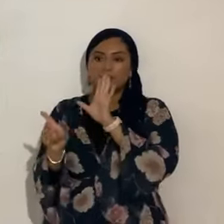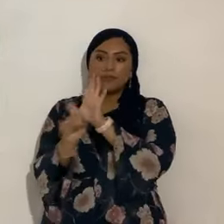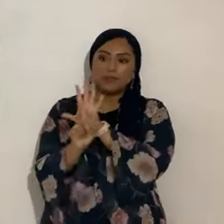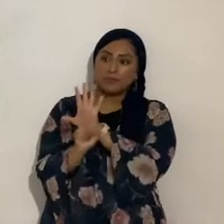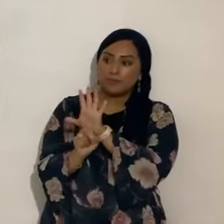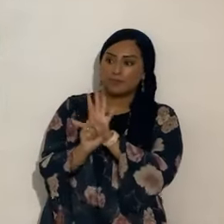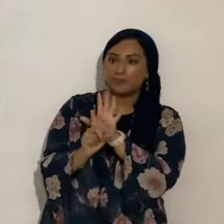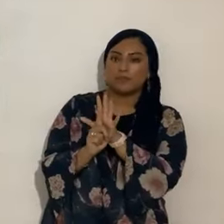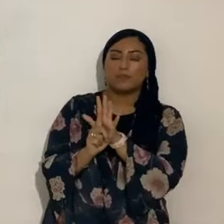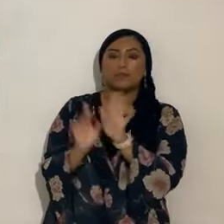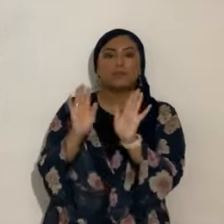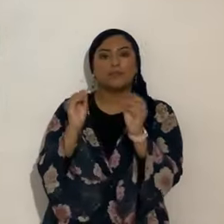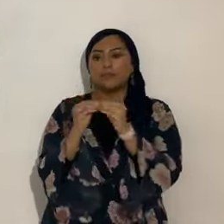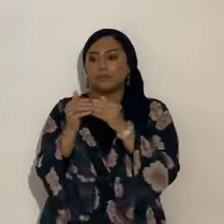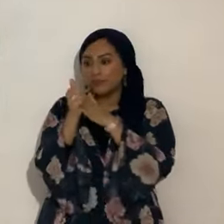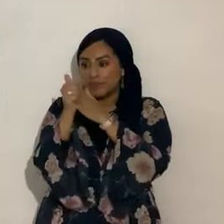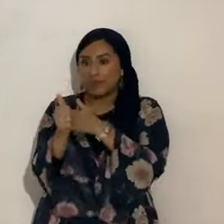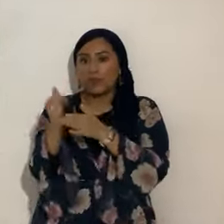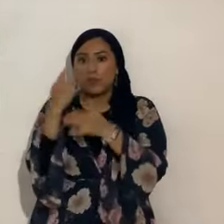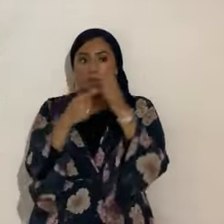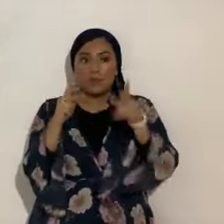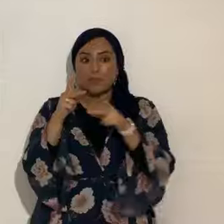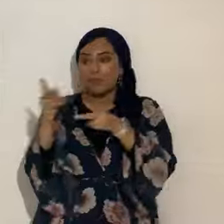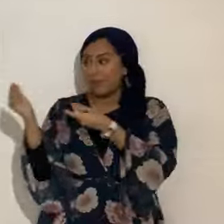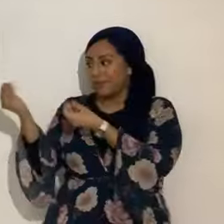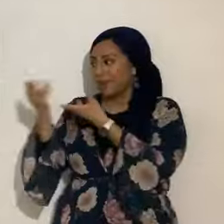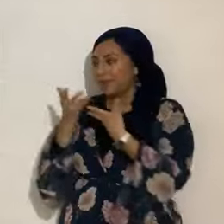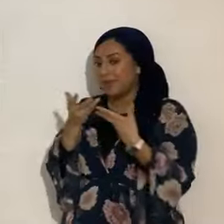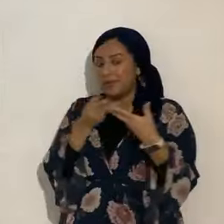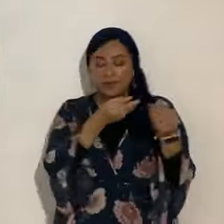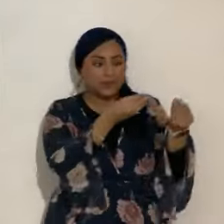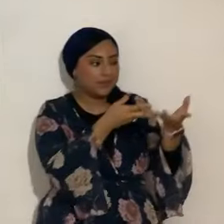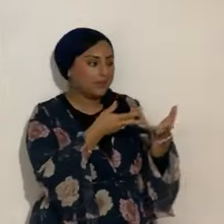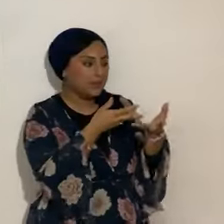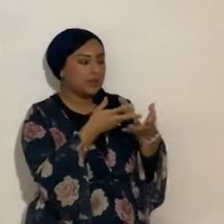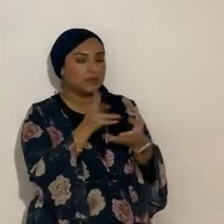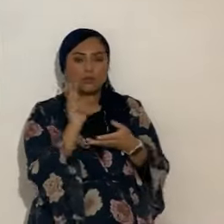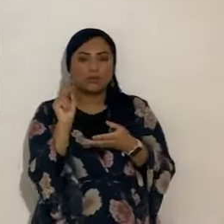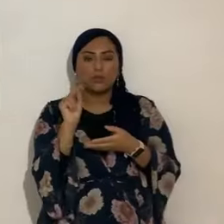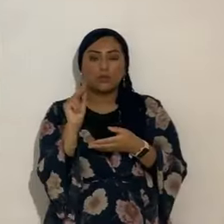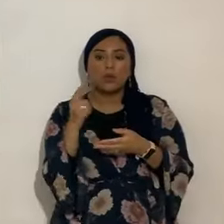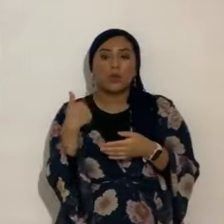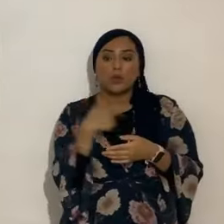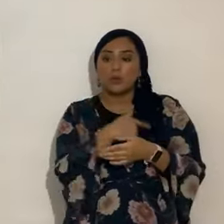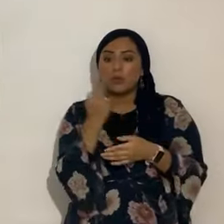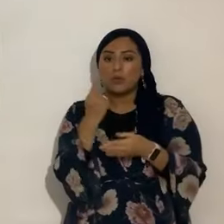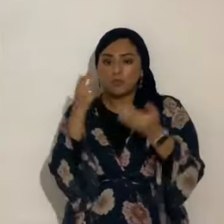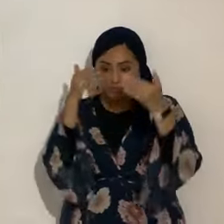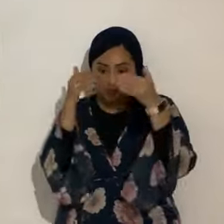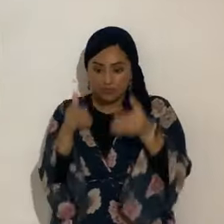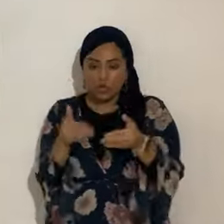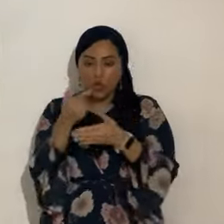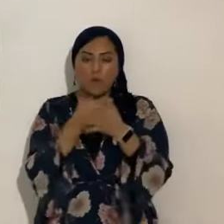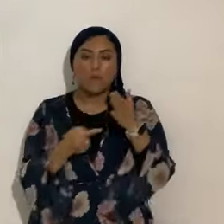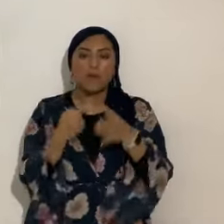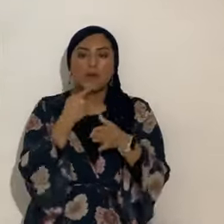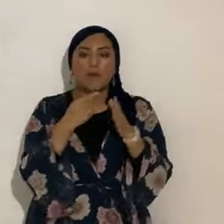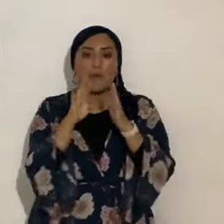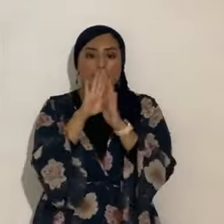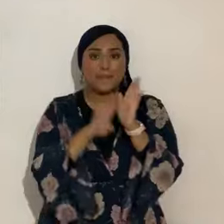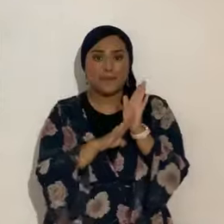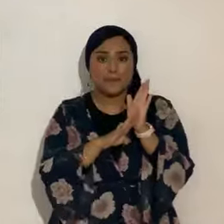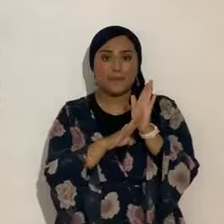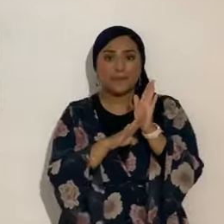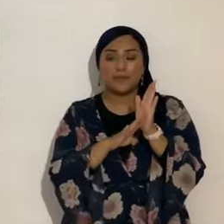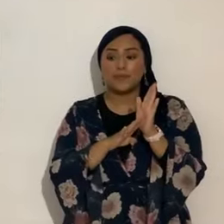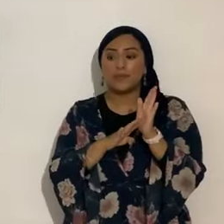nos guiamos por lo que nos diga la gente, qué conviene hacer o no. Nos basamos en lo que dice la Biblia, y